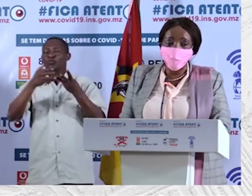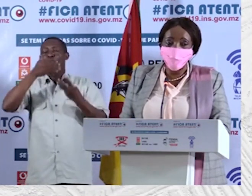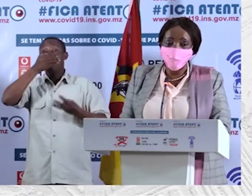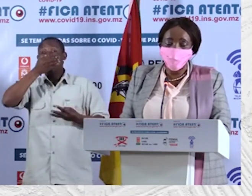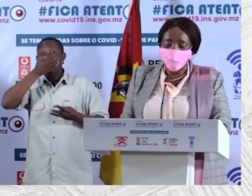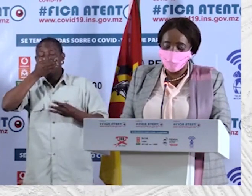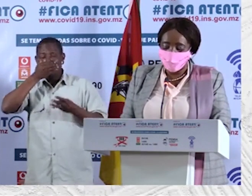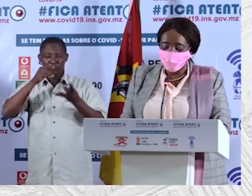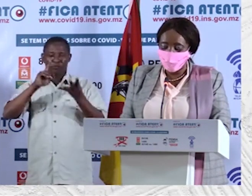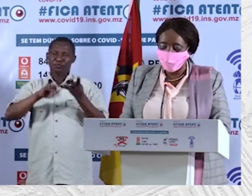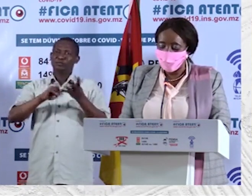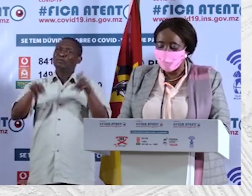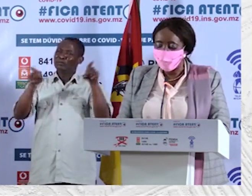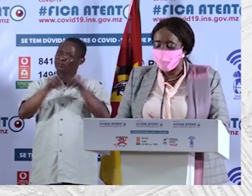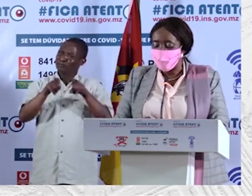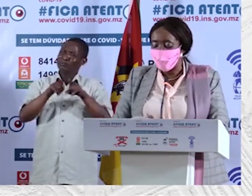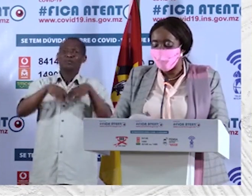qualquer um de nós.